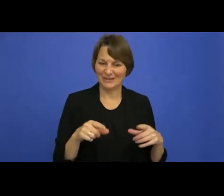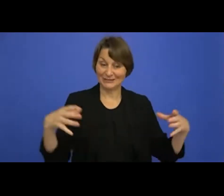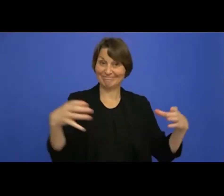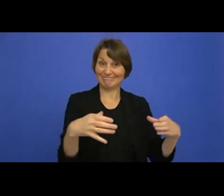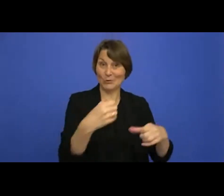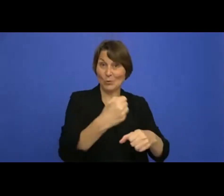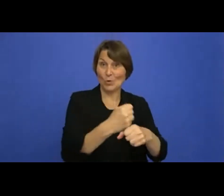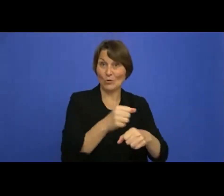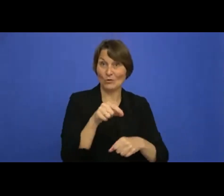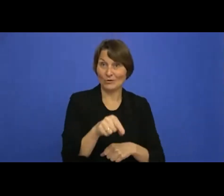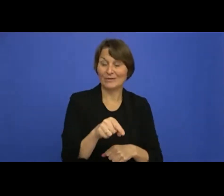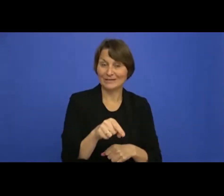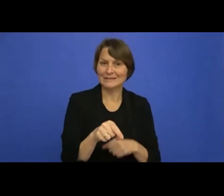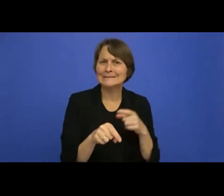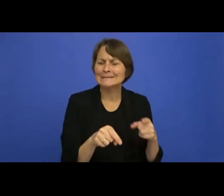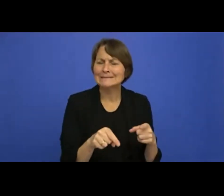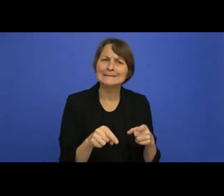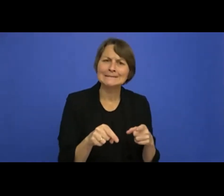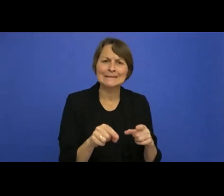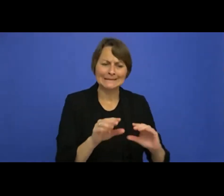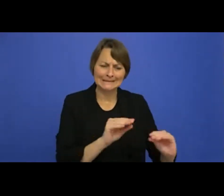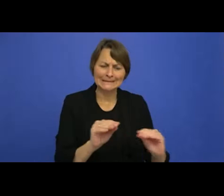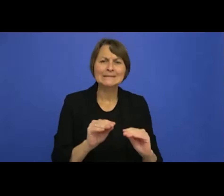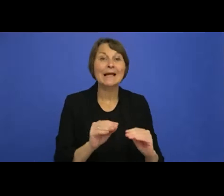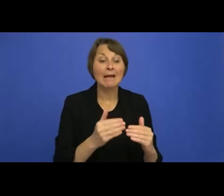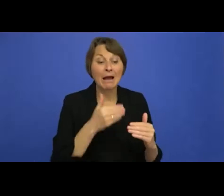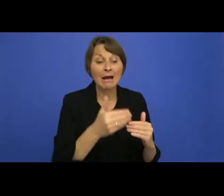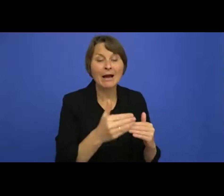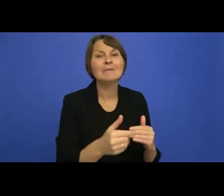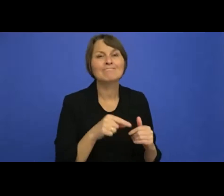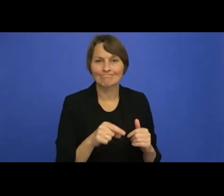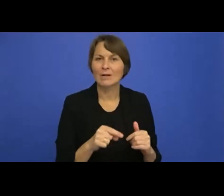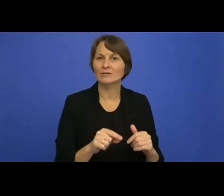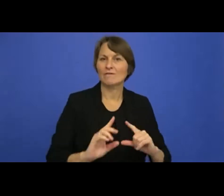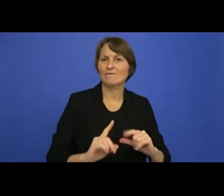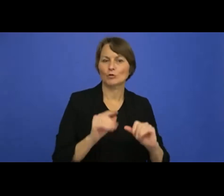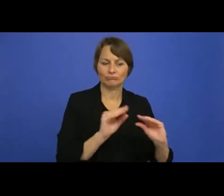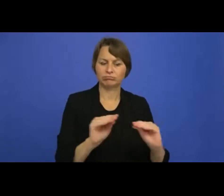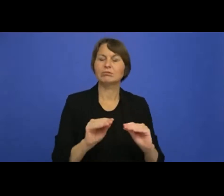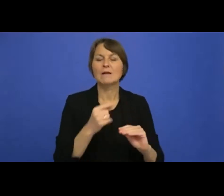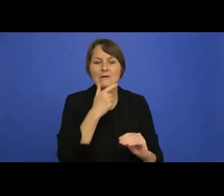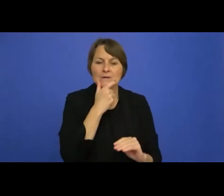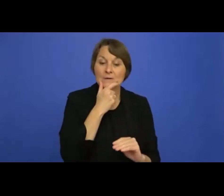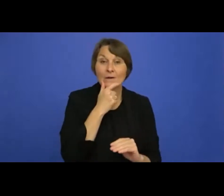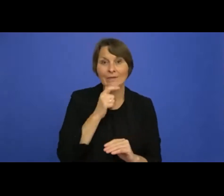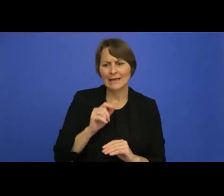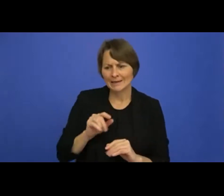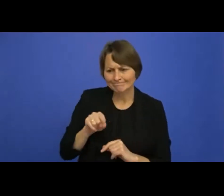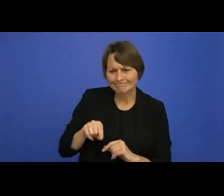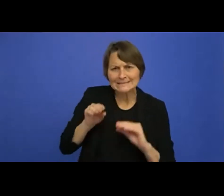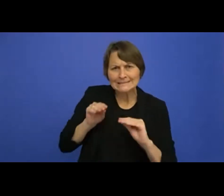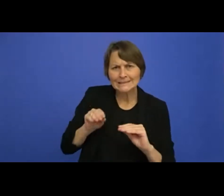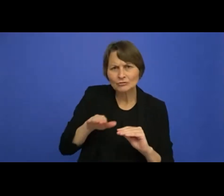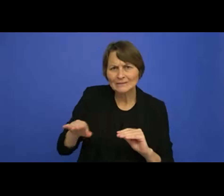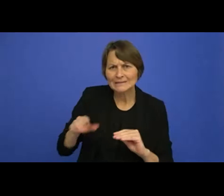Alors, effectivement, il faut former et il faut continuer à former pour répondre aux besoins des